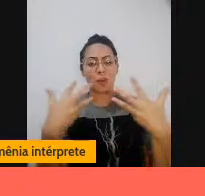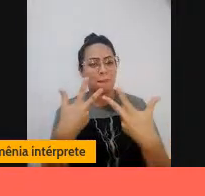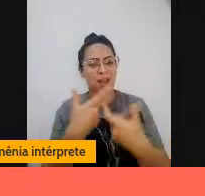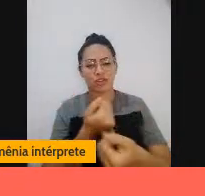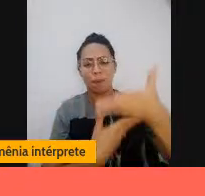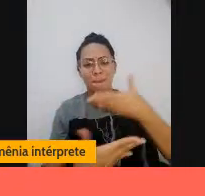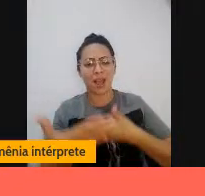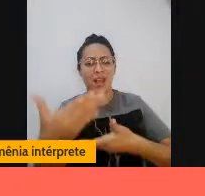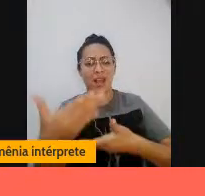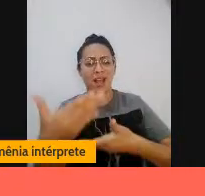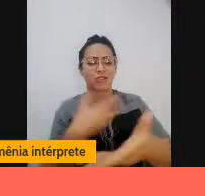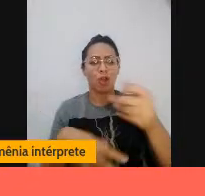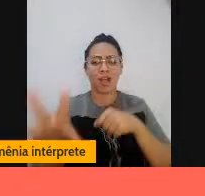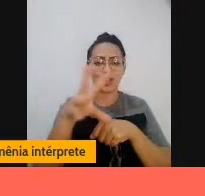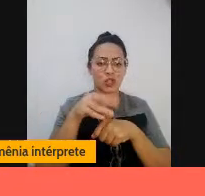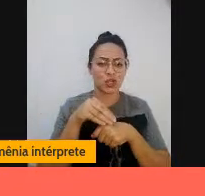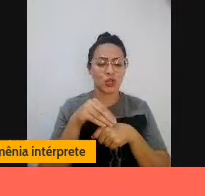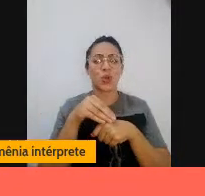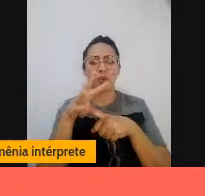aconteceu.